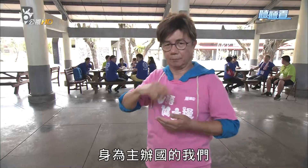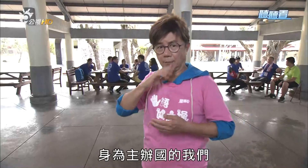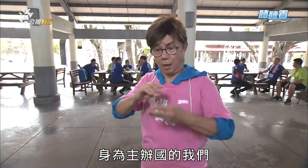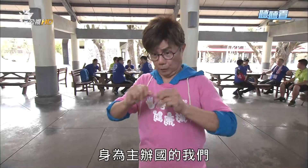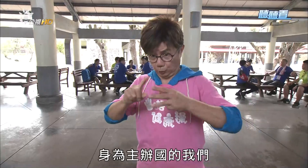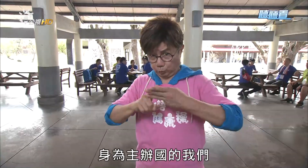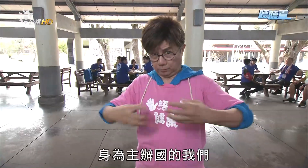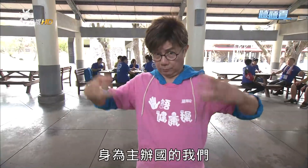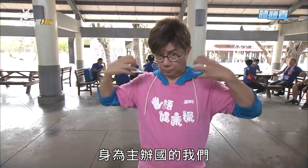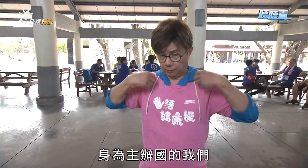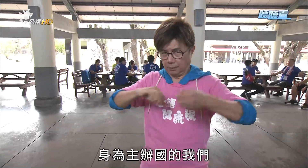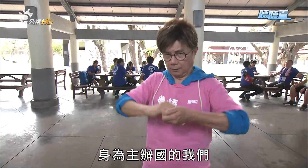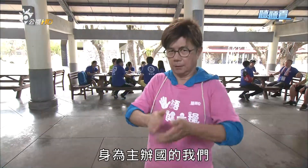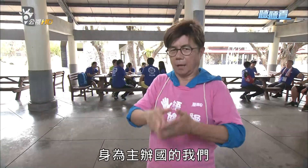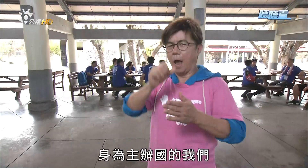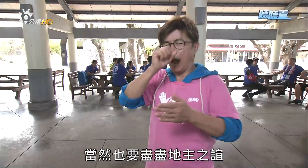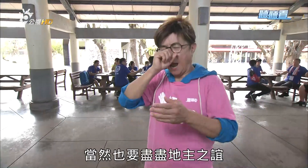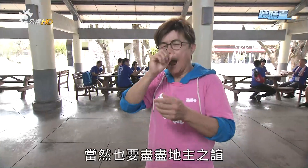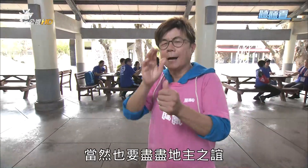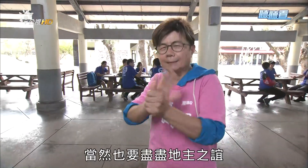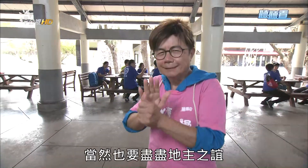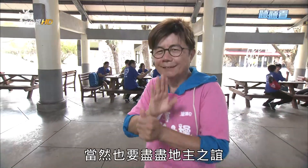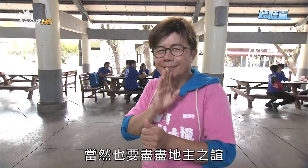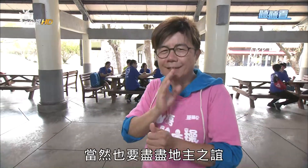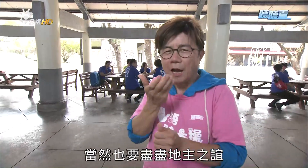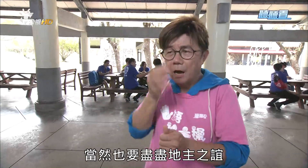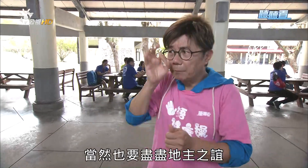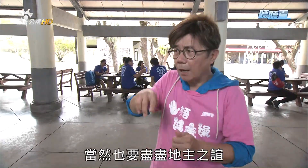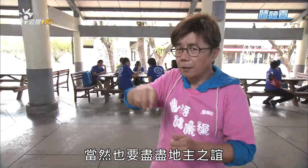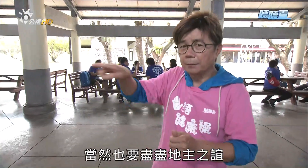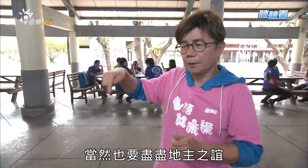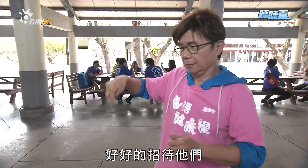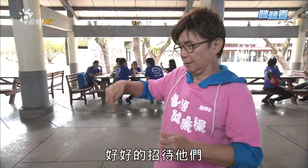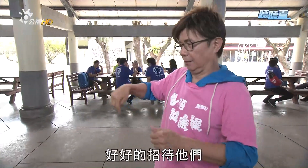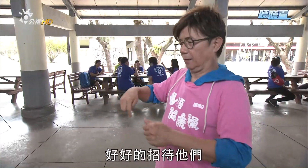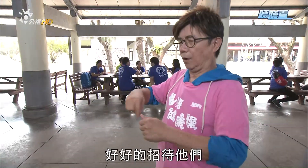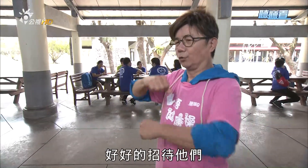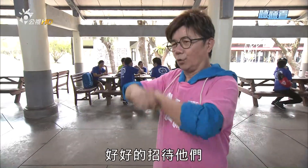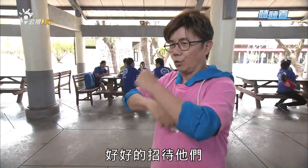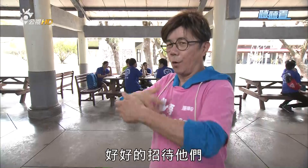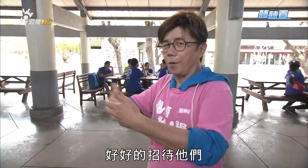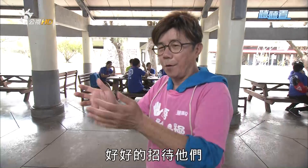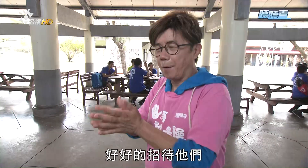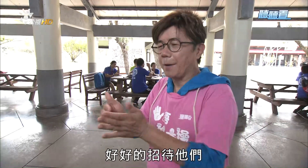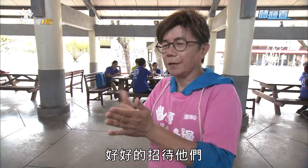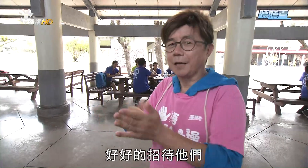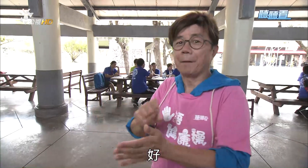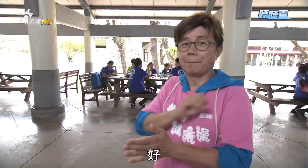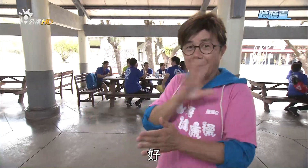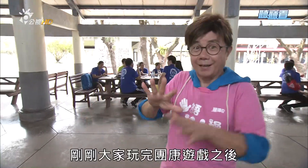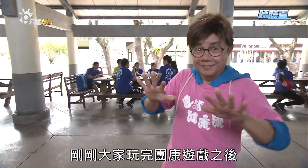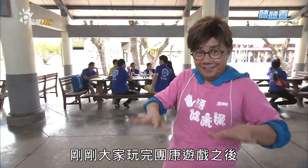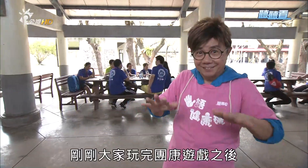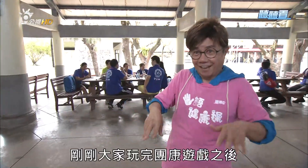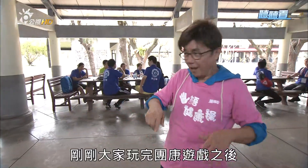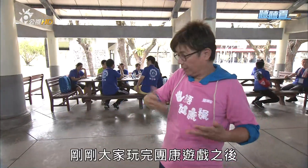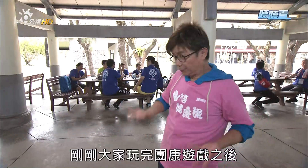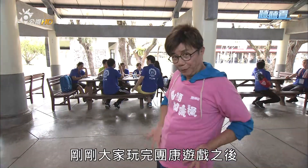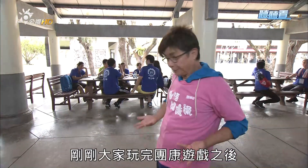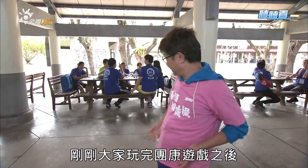为主办国的我们呢，当然也要尽尽地主之谊，好好的招待他们啊。好，刚刚呢，大家玩完